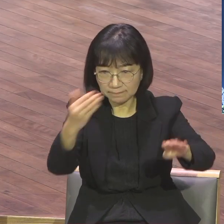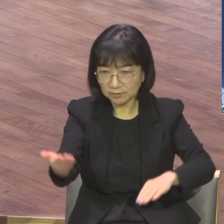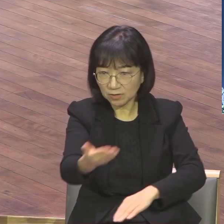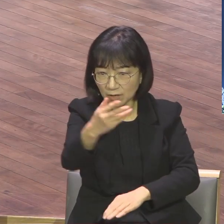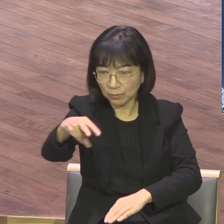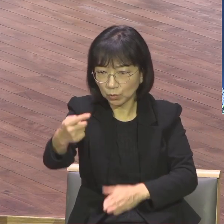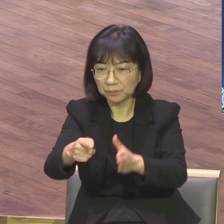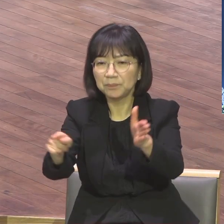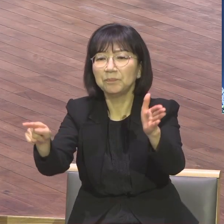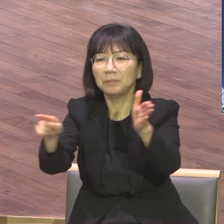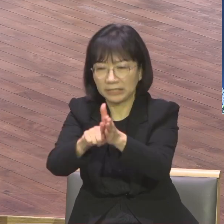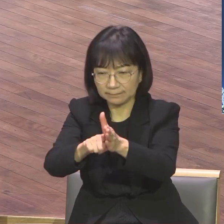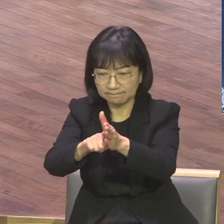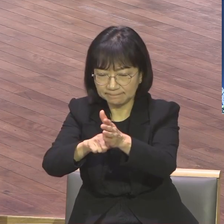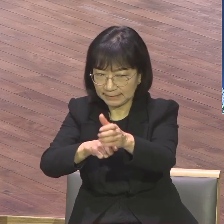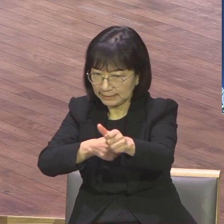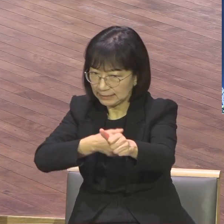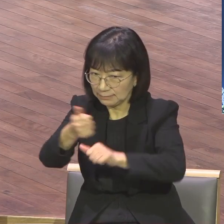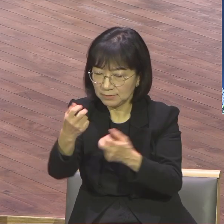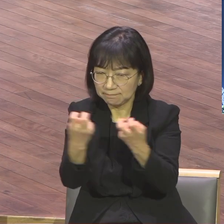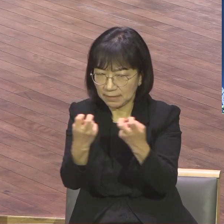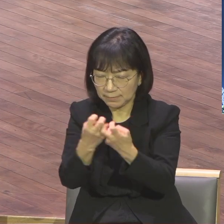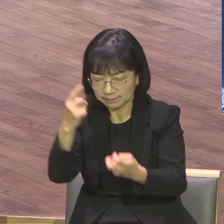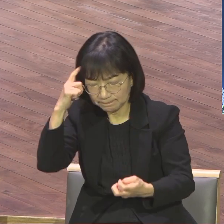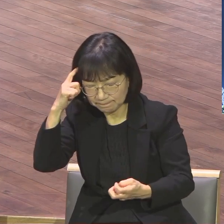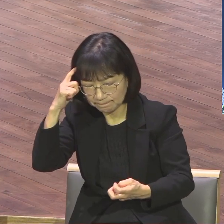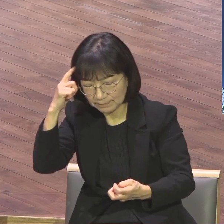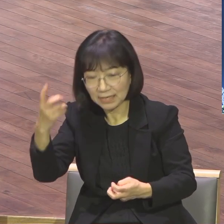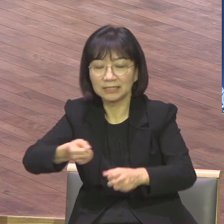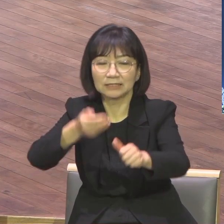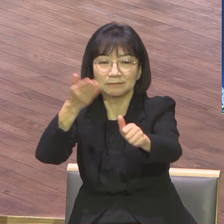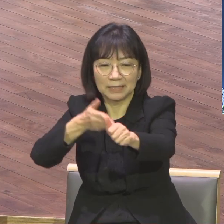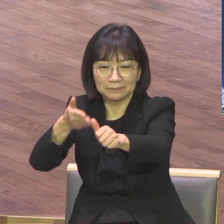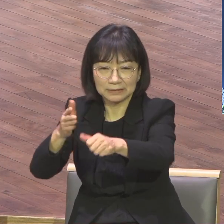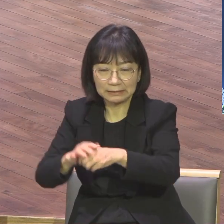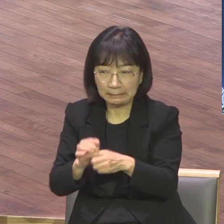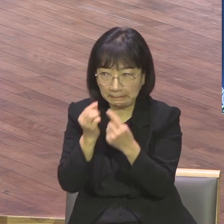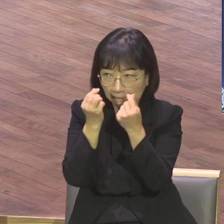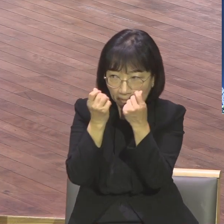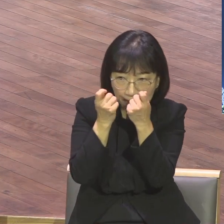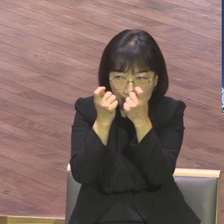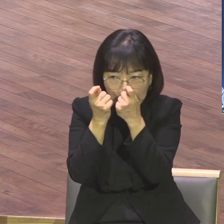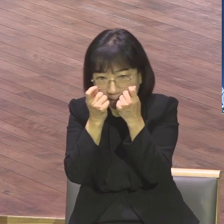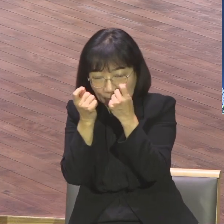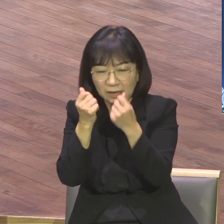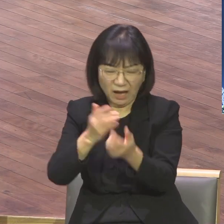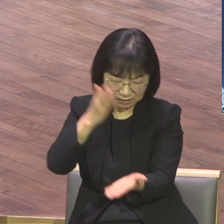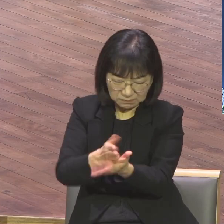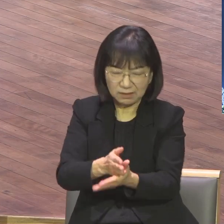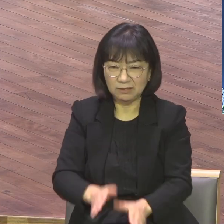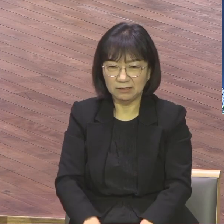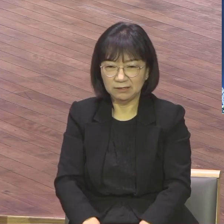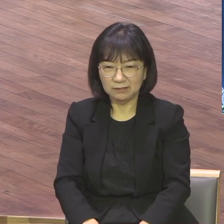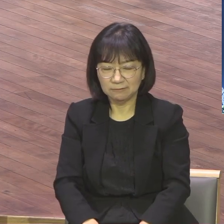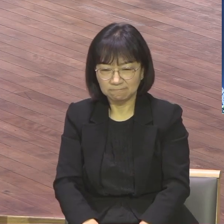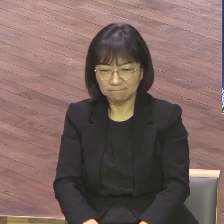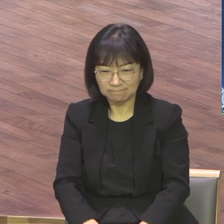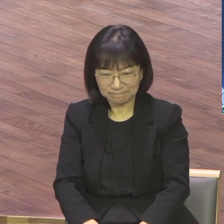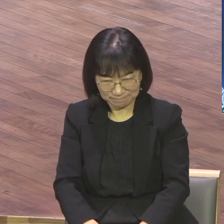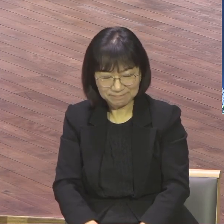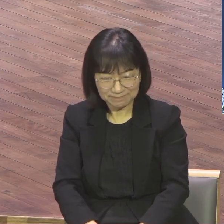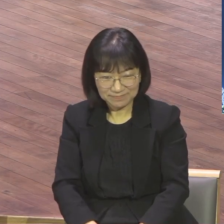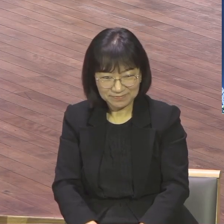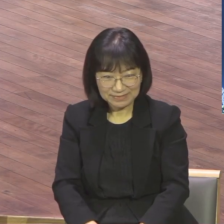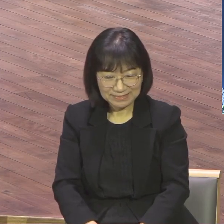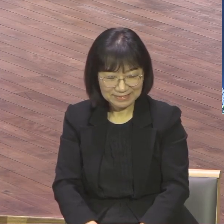바랍니다. 눈치 이런 눈치 저런 눈치 이것 때문에 저것 때문에 그 사람 속삭임이요. 그럼 볼 거 없어요.